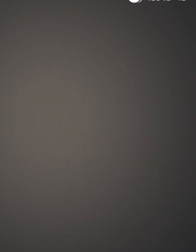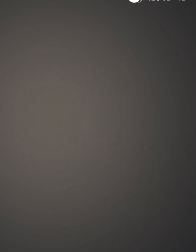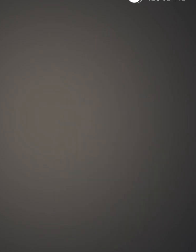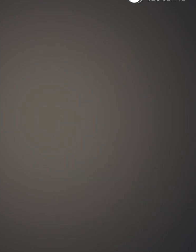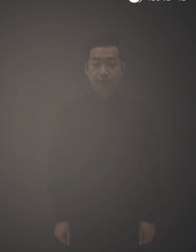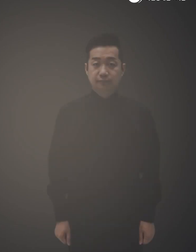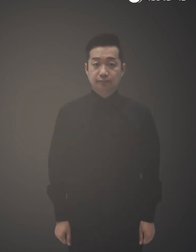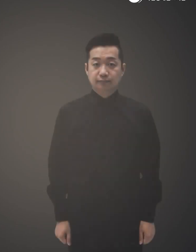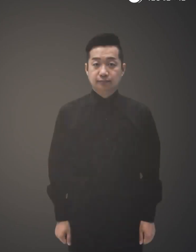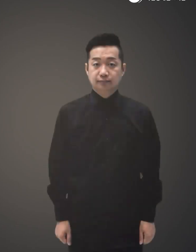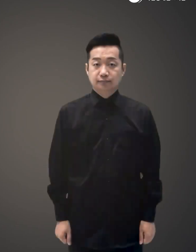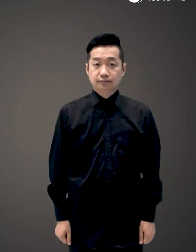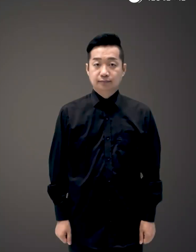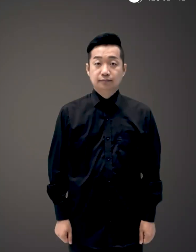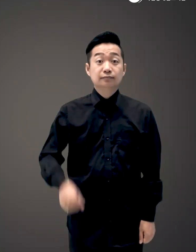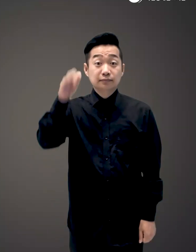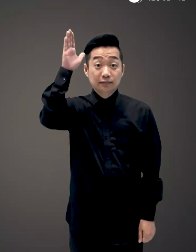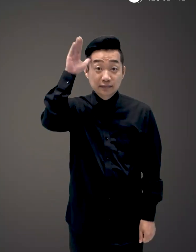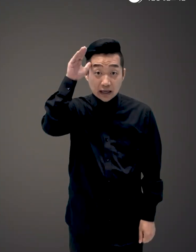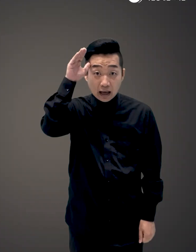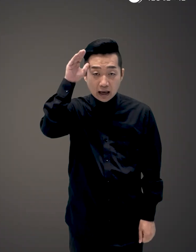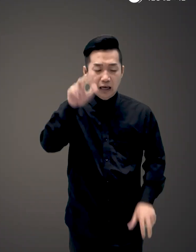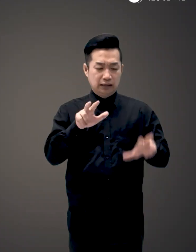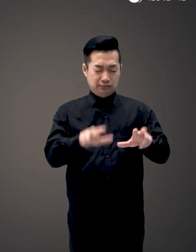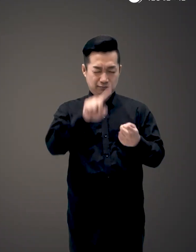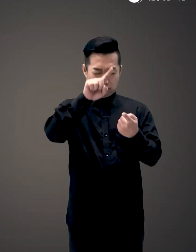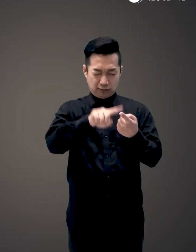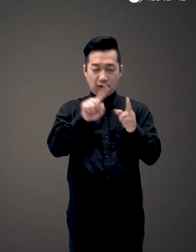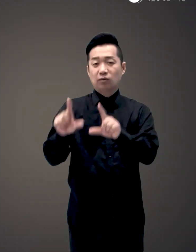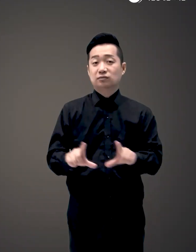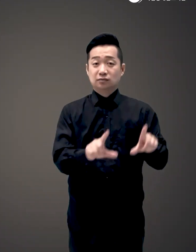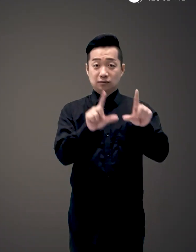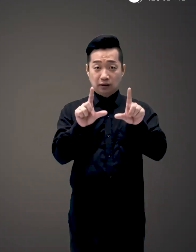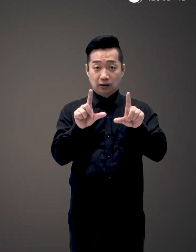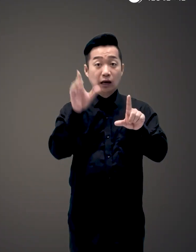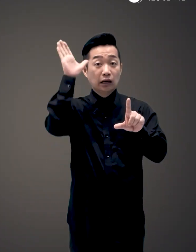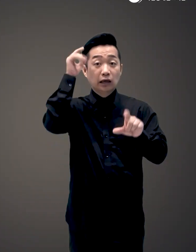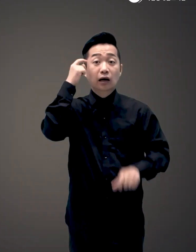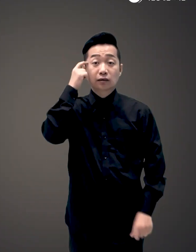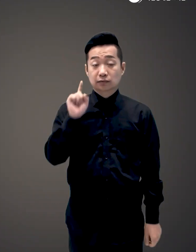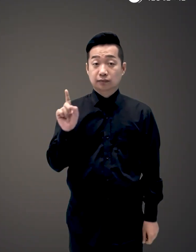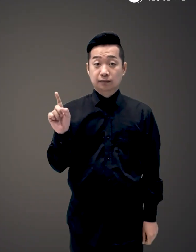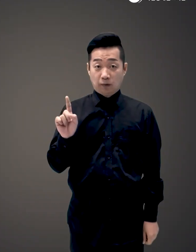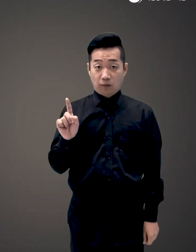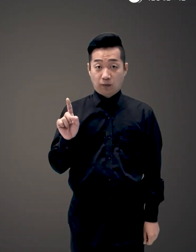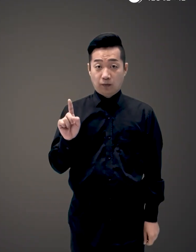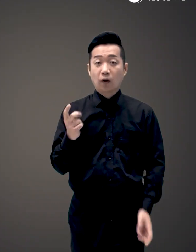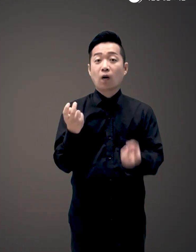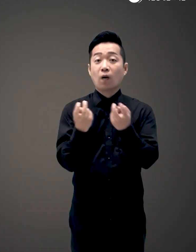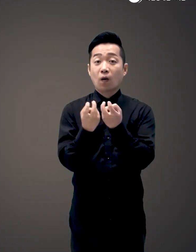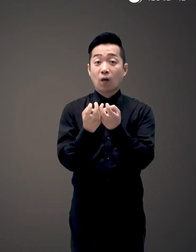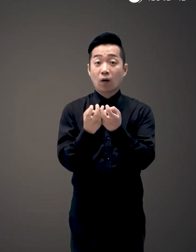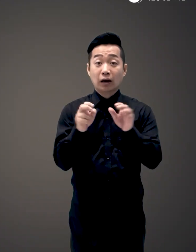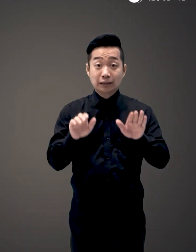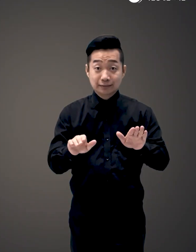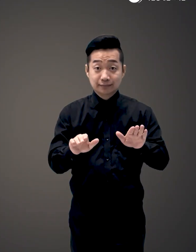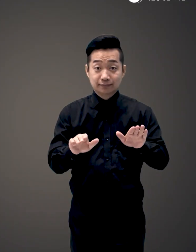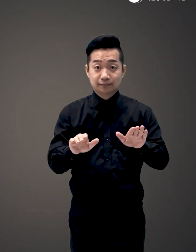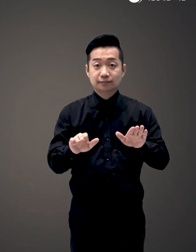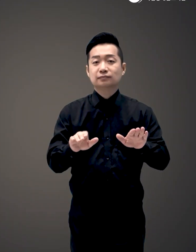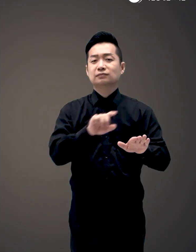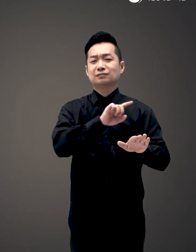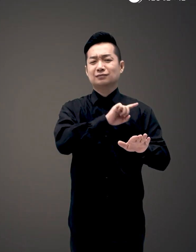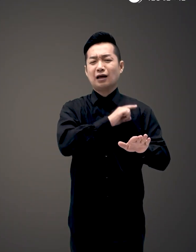출판사. 개는 온전히 지금을 삽니다. 개가 생각하는 것은 어떻게 하면 이